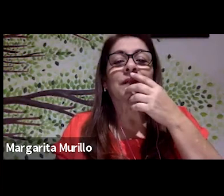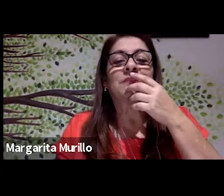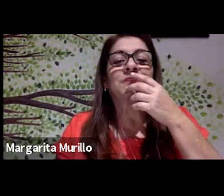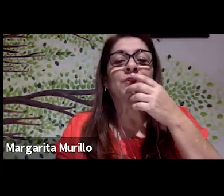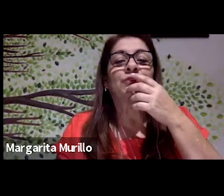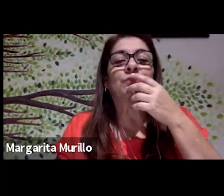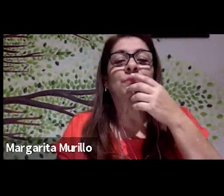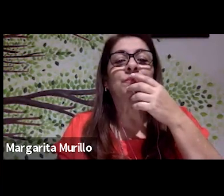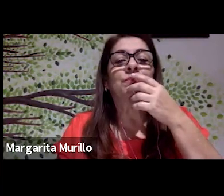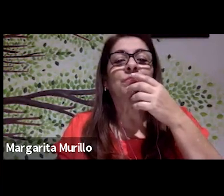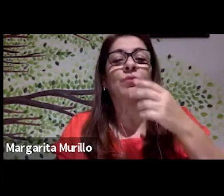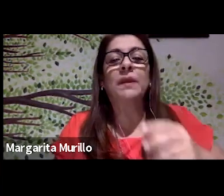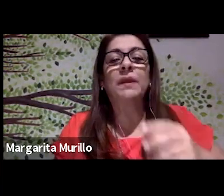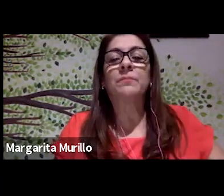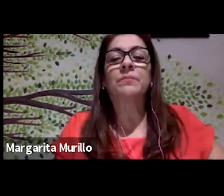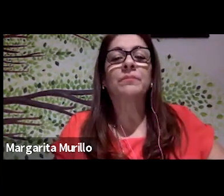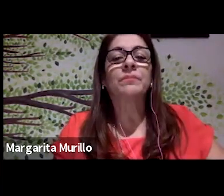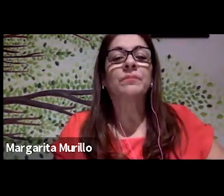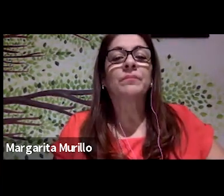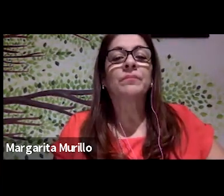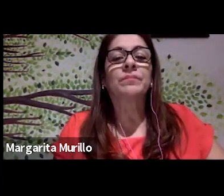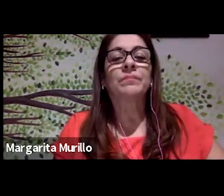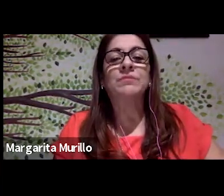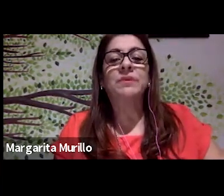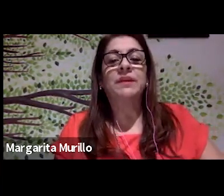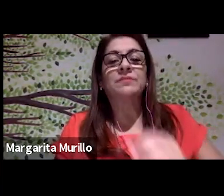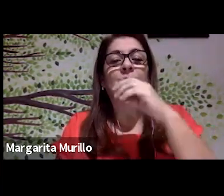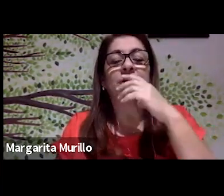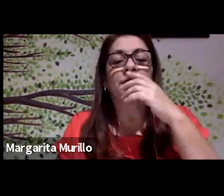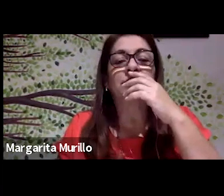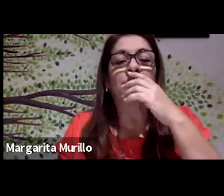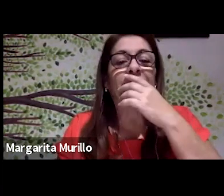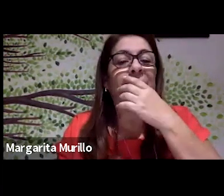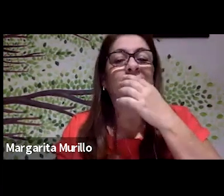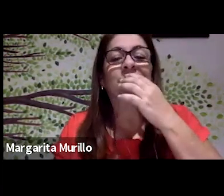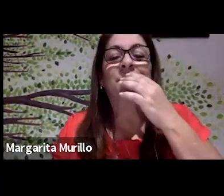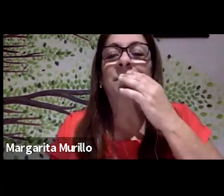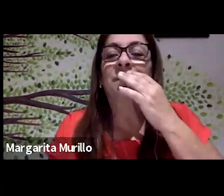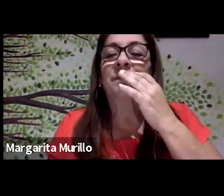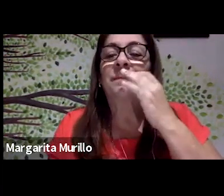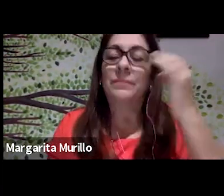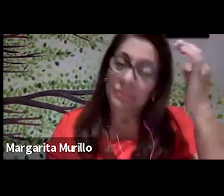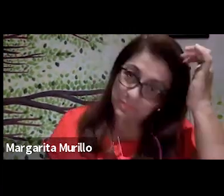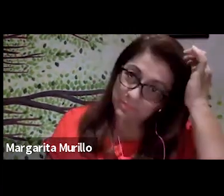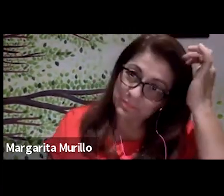listos muy bien vamos a ver qué son cómo salió esto